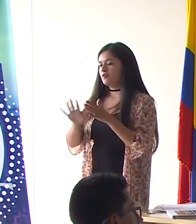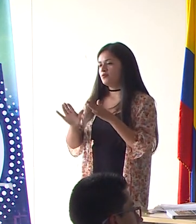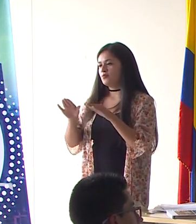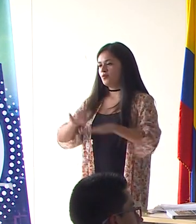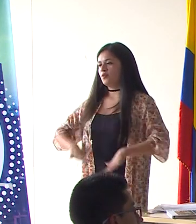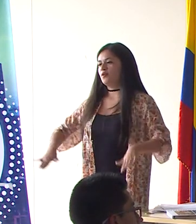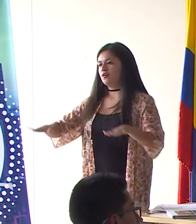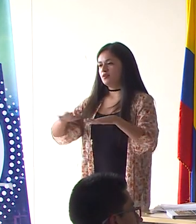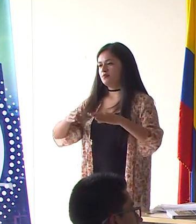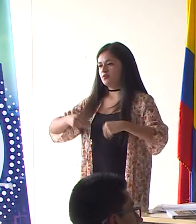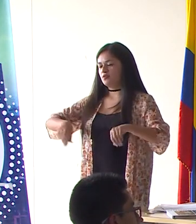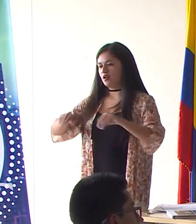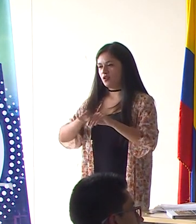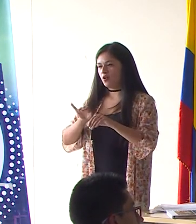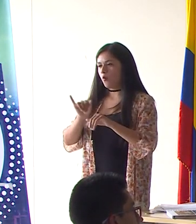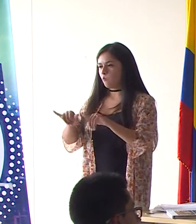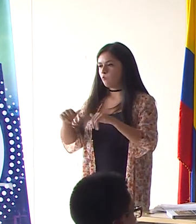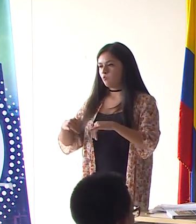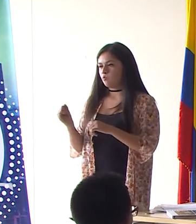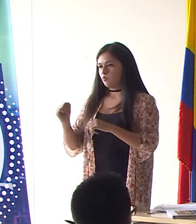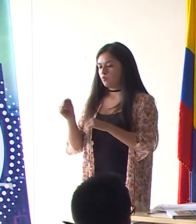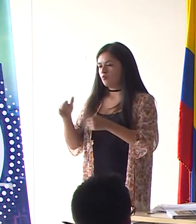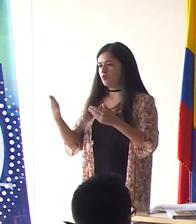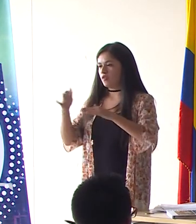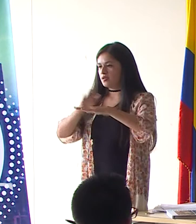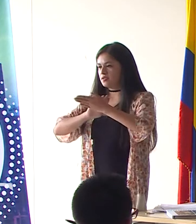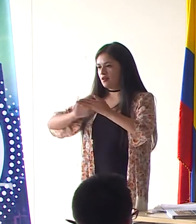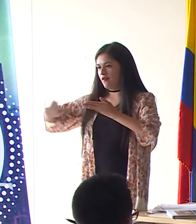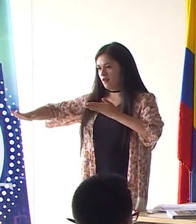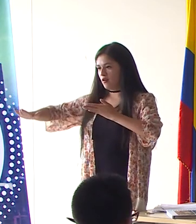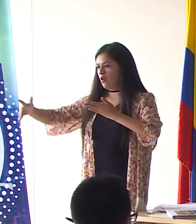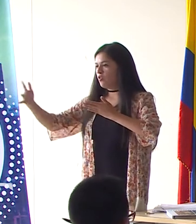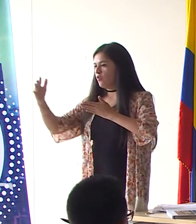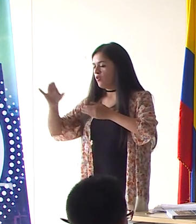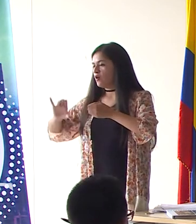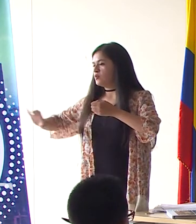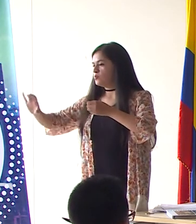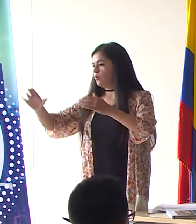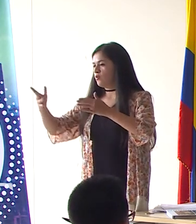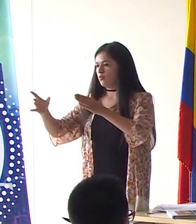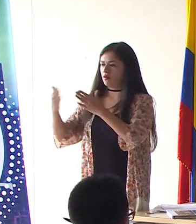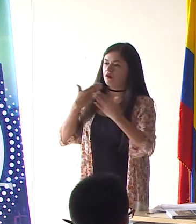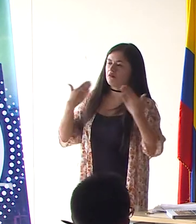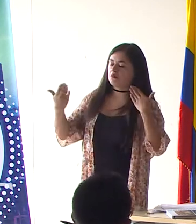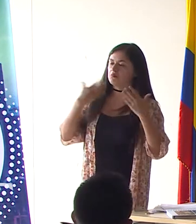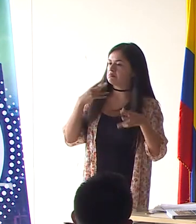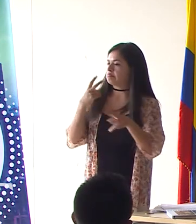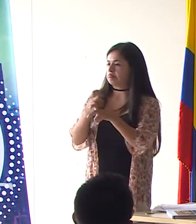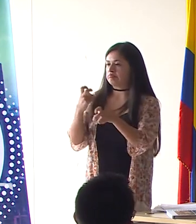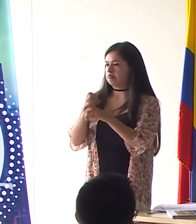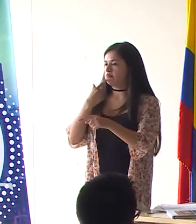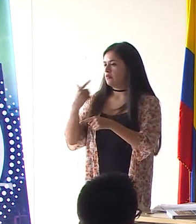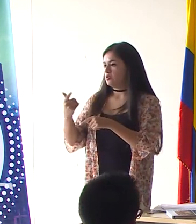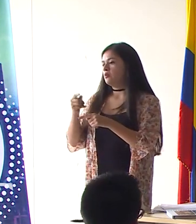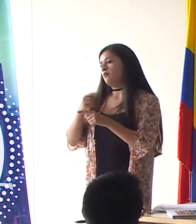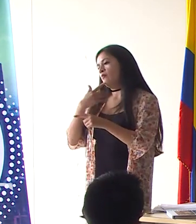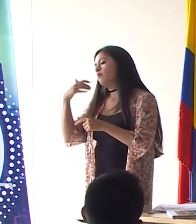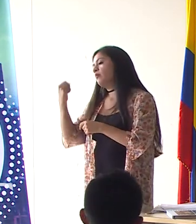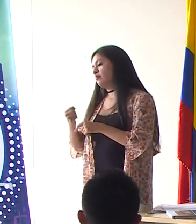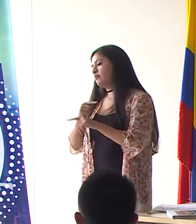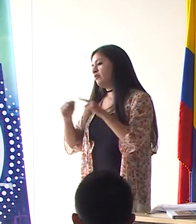territorio inmediato como el de la sabana de bogotá es complejo salvo tal vez la ruralidad que si es muy fuerte